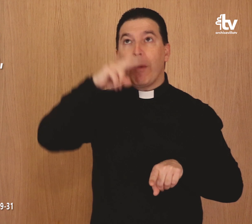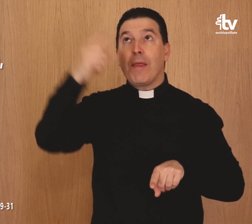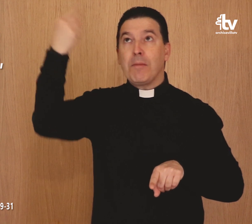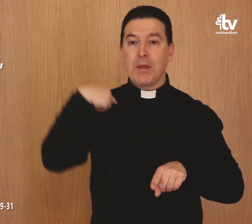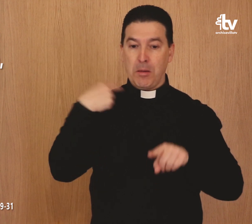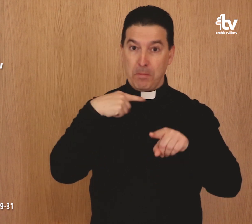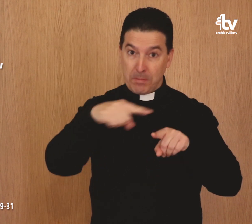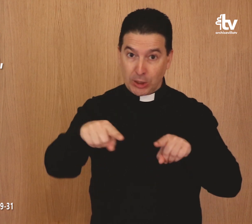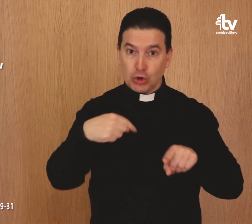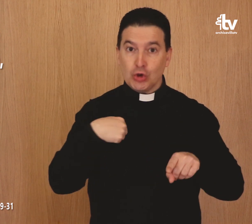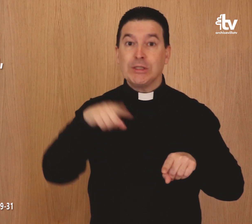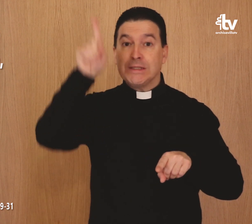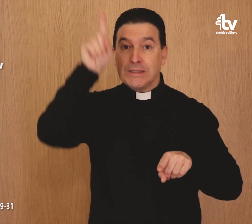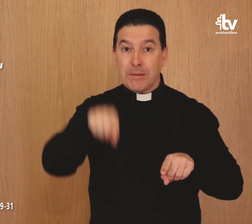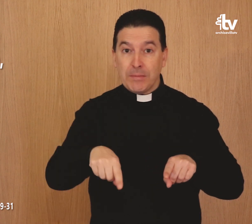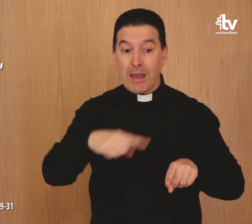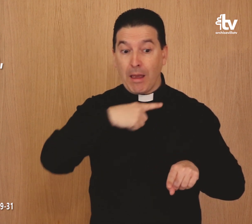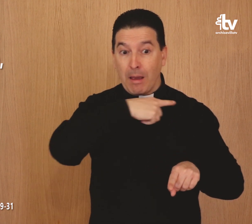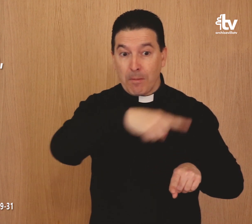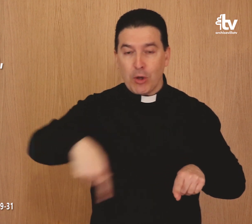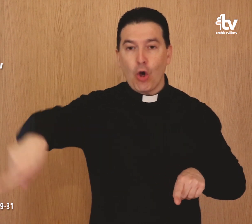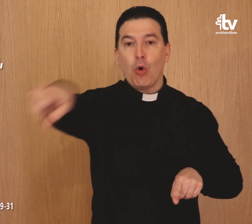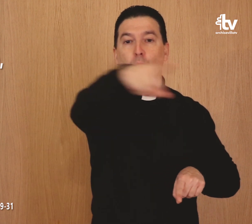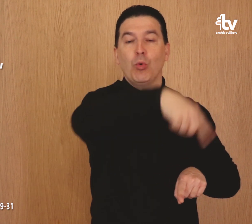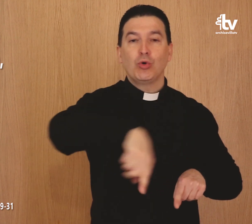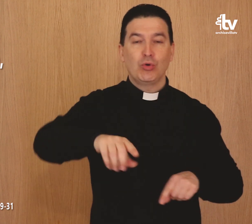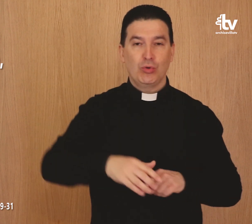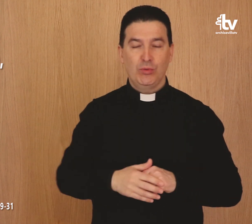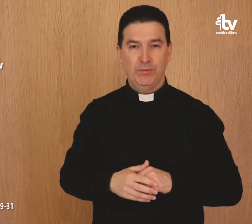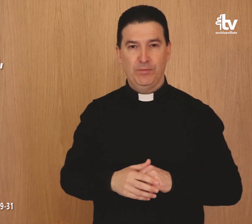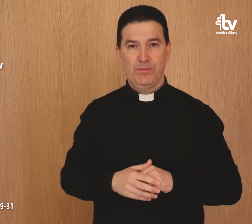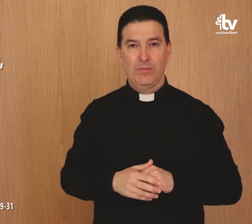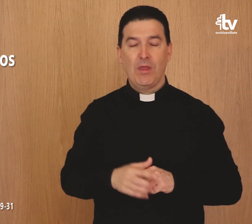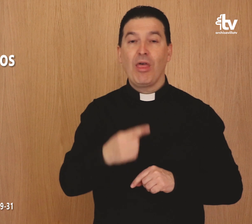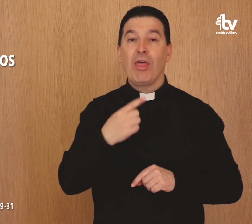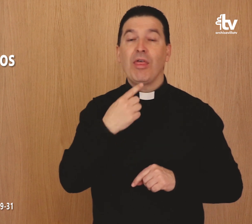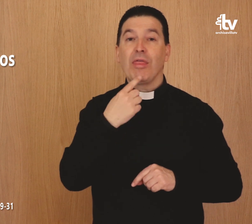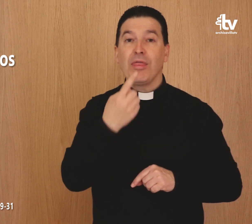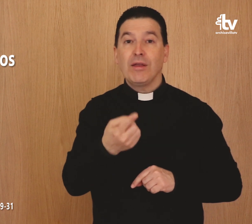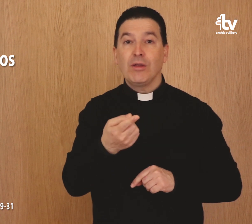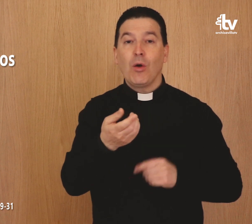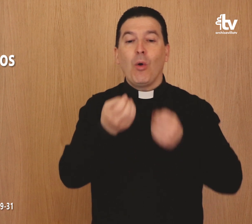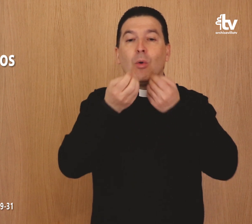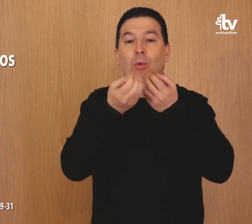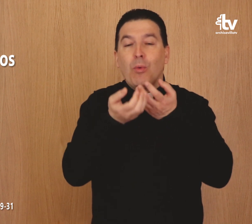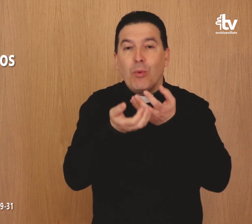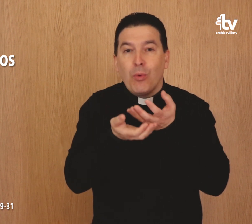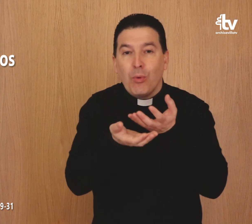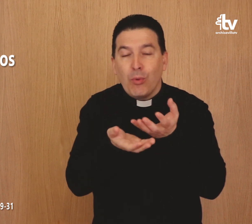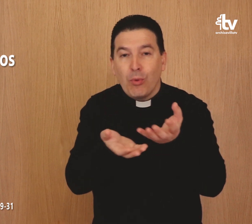enviado, así también os envío yo». Y dicho esto, sopló sobre